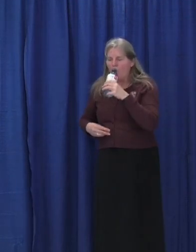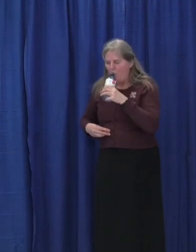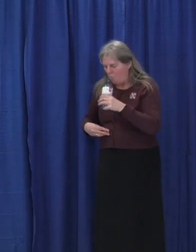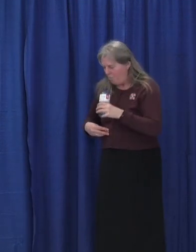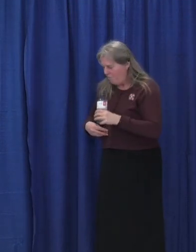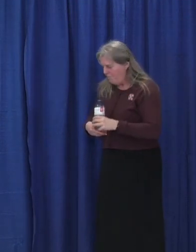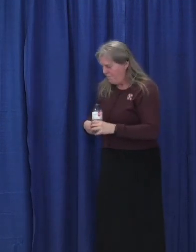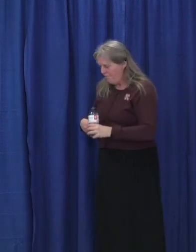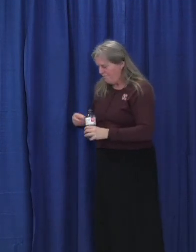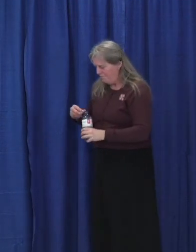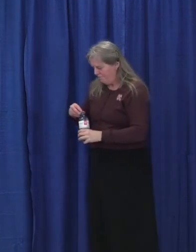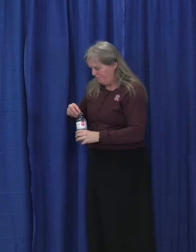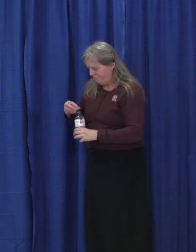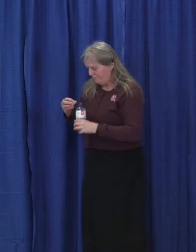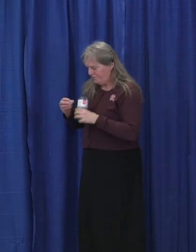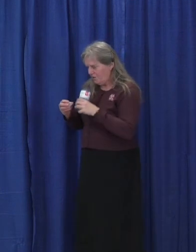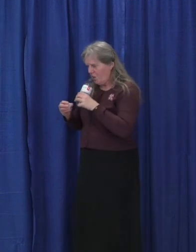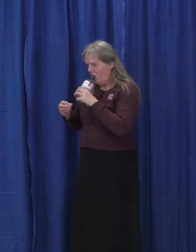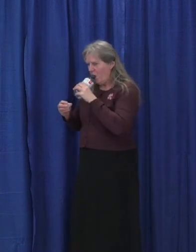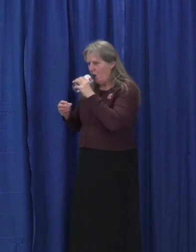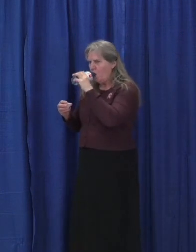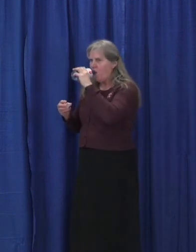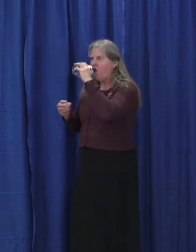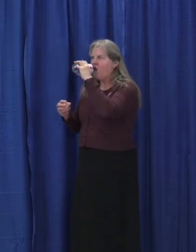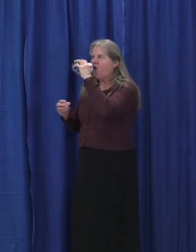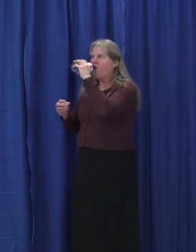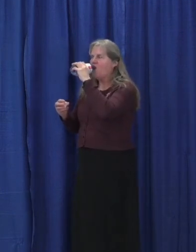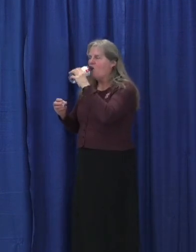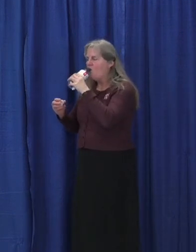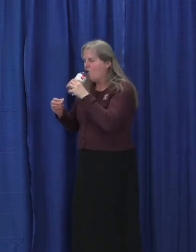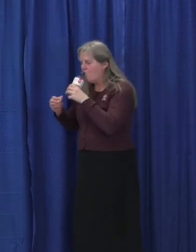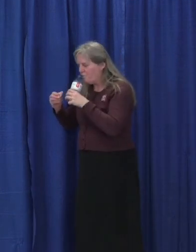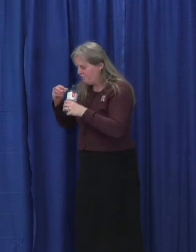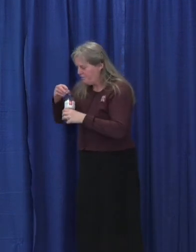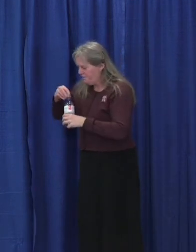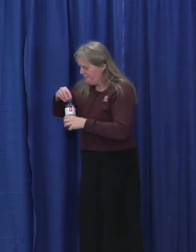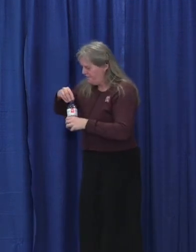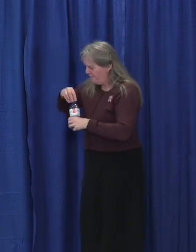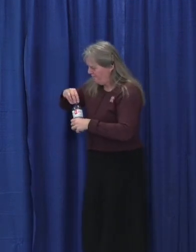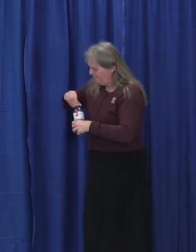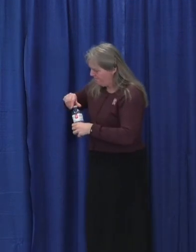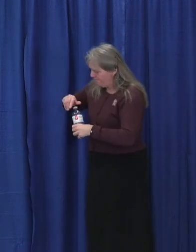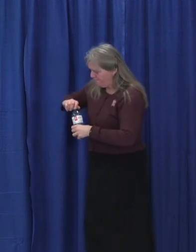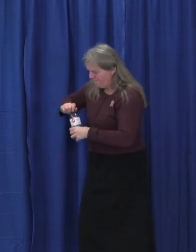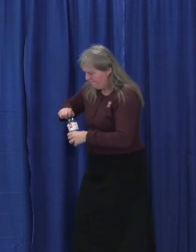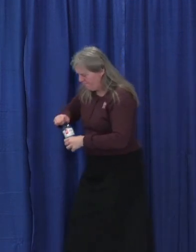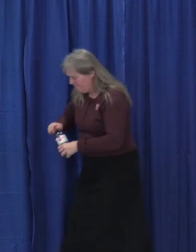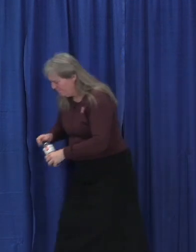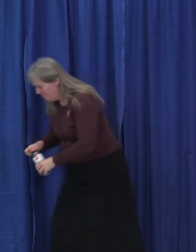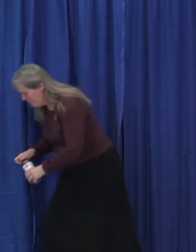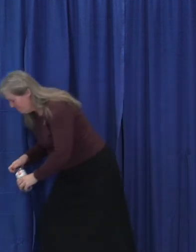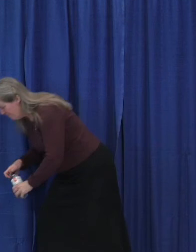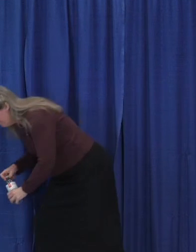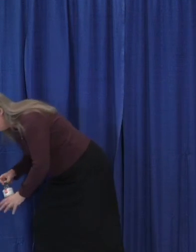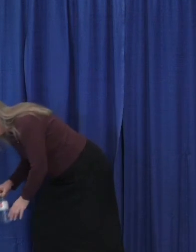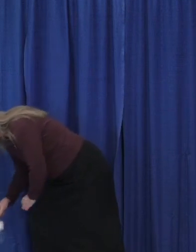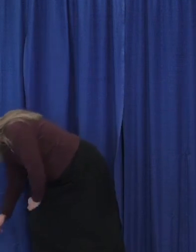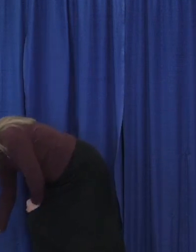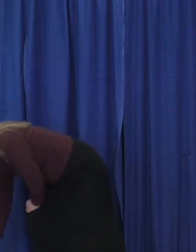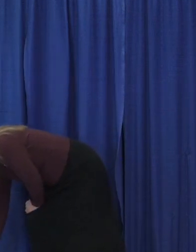Et on ne sait vraiment pas tellement si c'est plus ou moins virulent que le variant Delta.